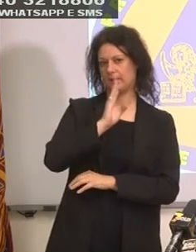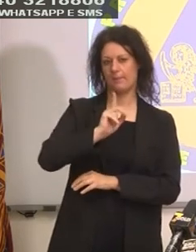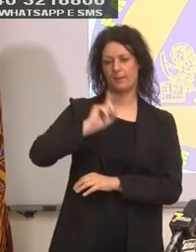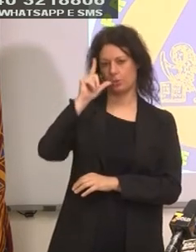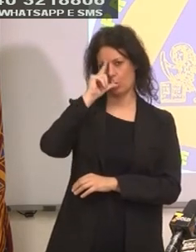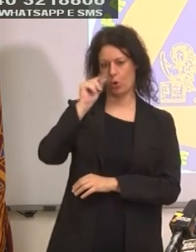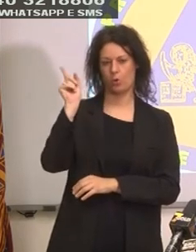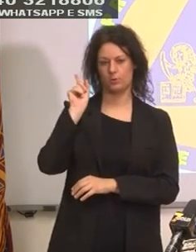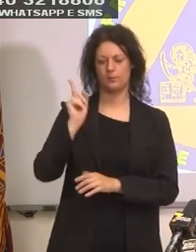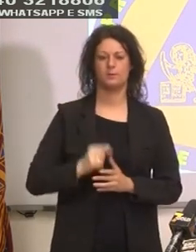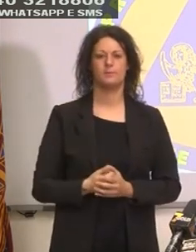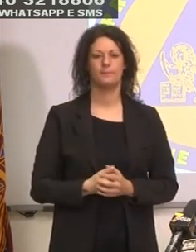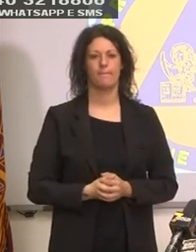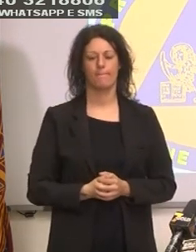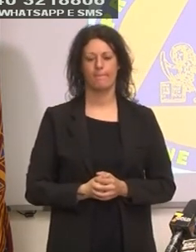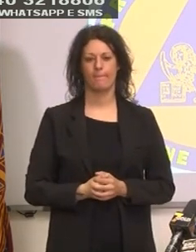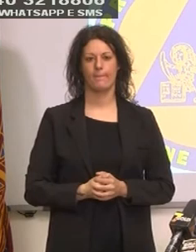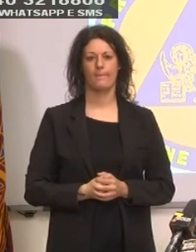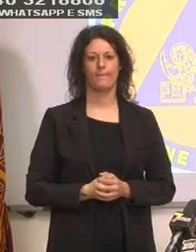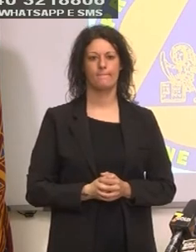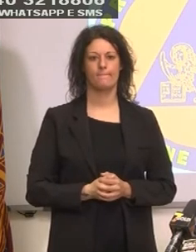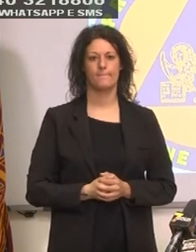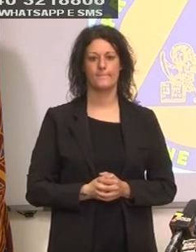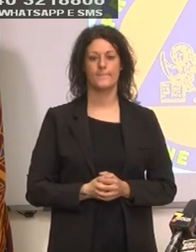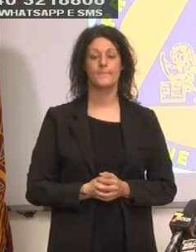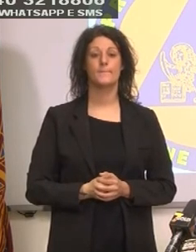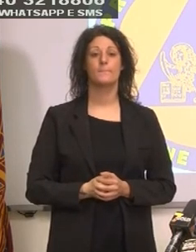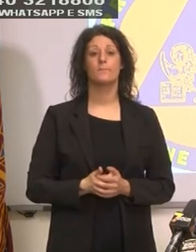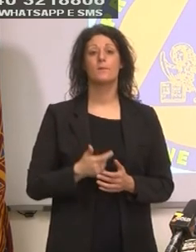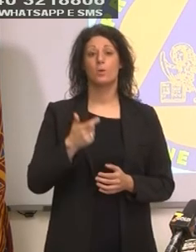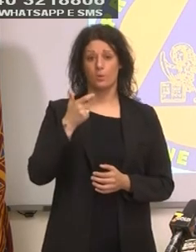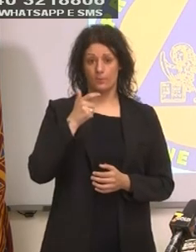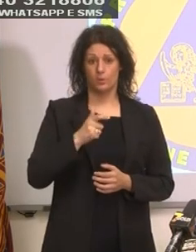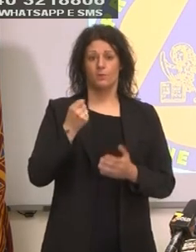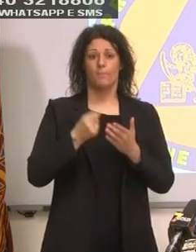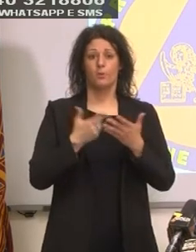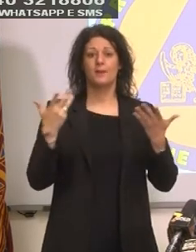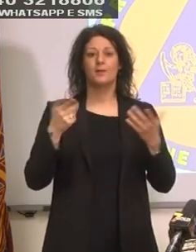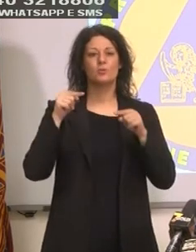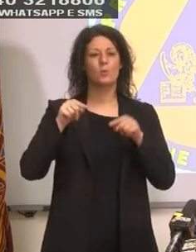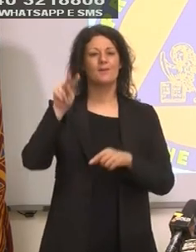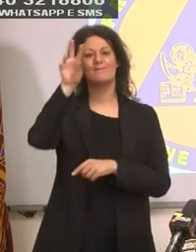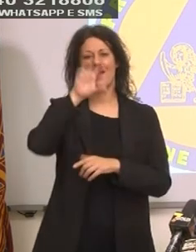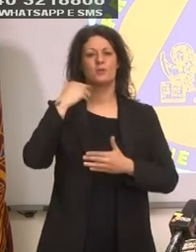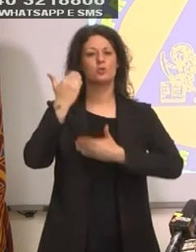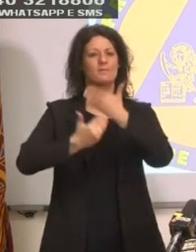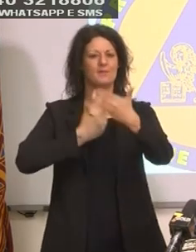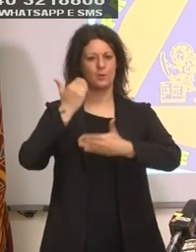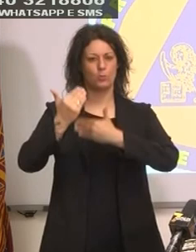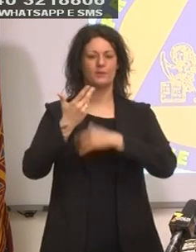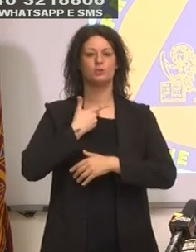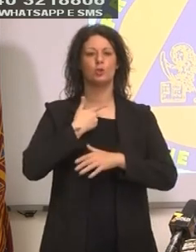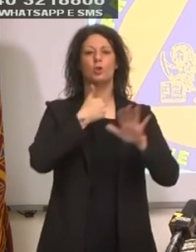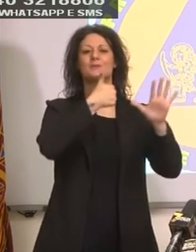l'istanza, visto e considerato che sarà fondamentale che si capisca anche che il nostro modello di sviluppo veneto, sono 600.000 partite